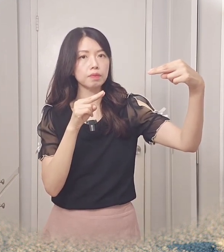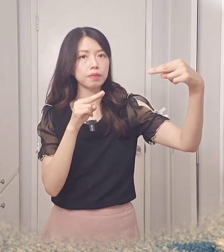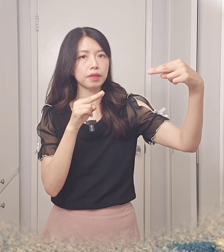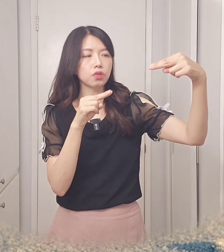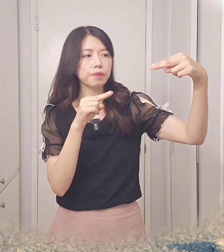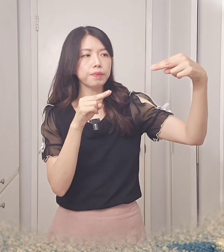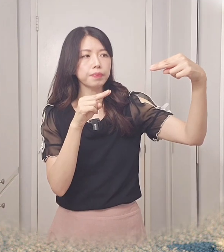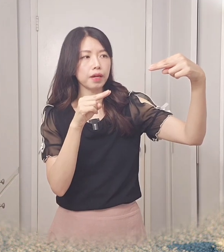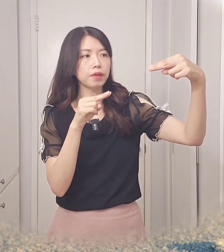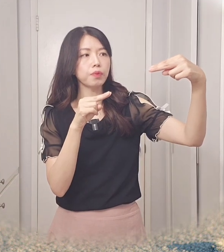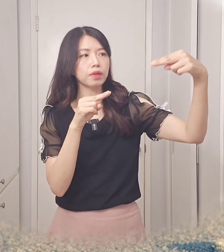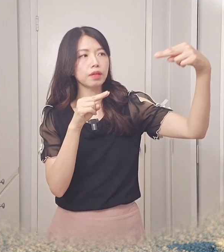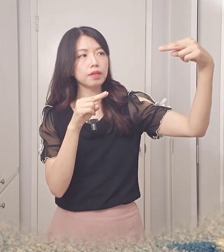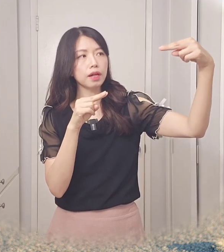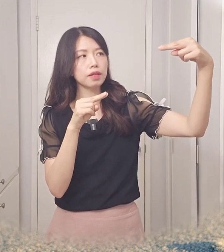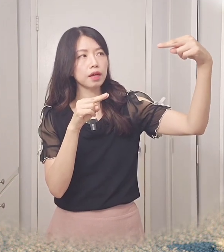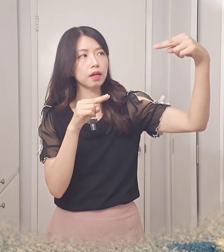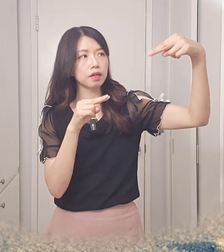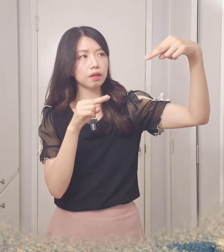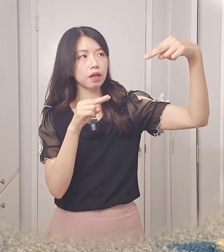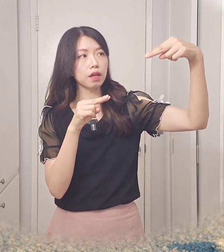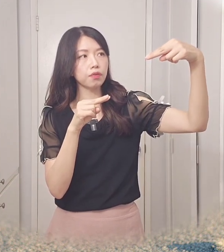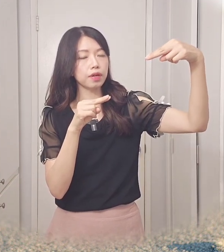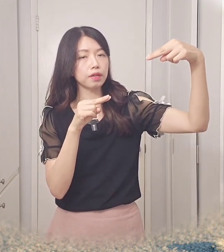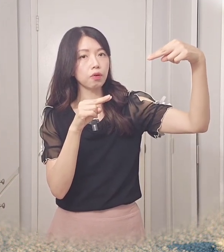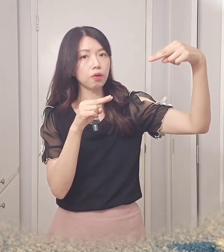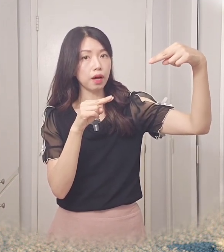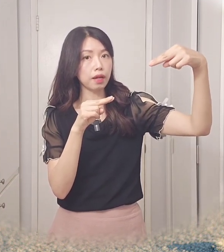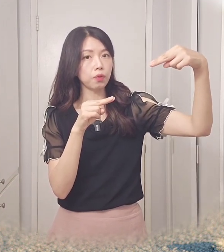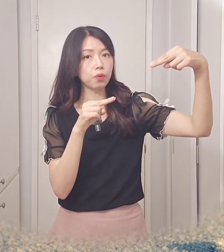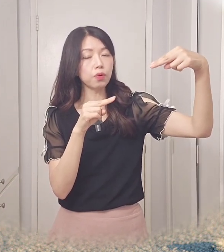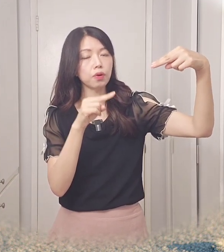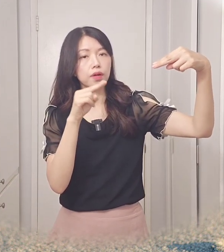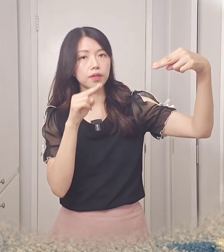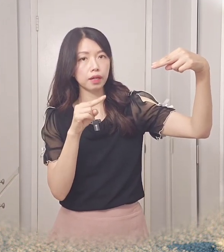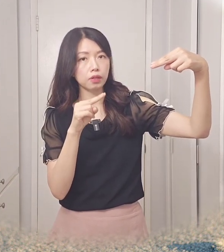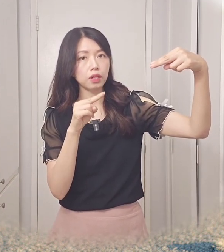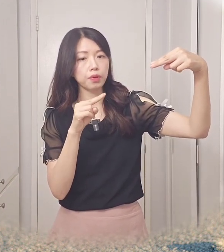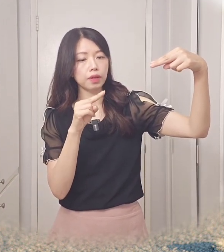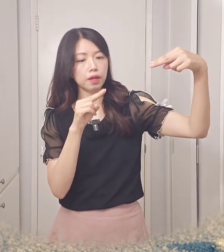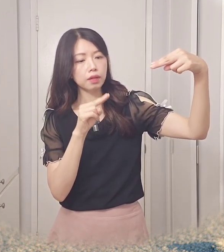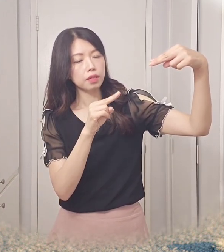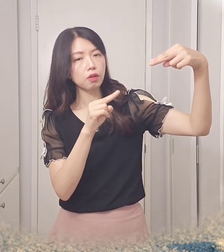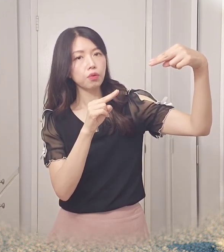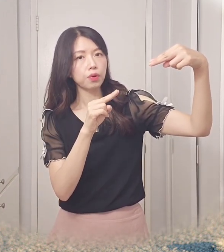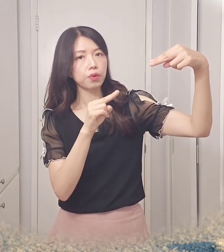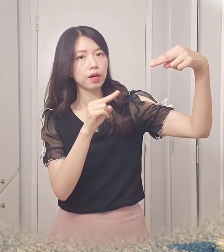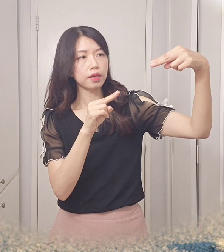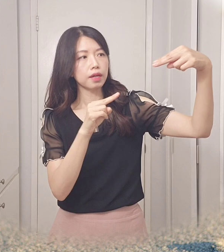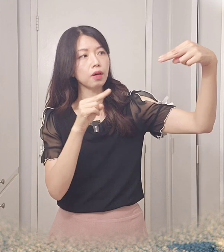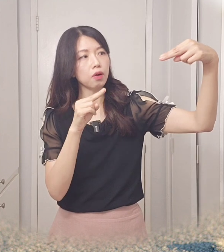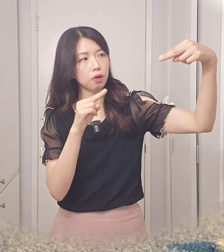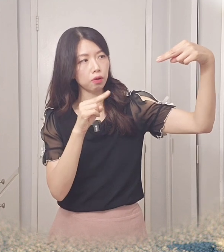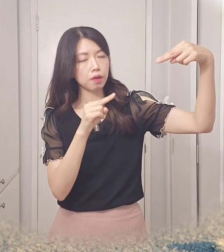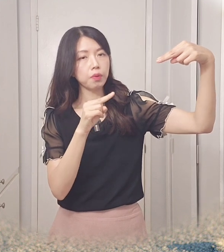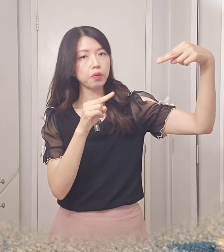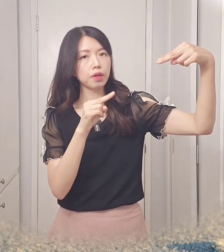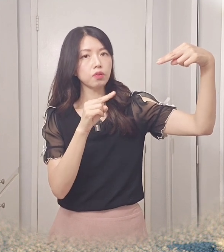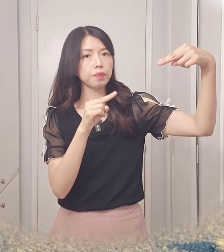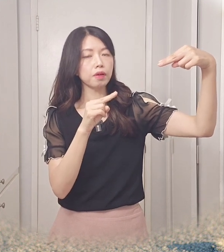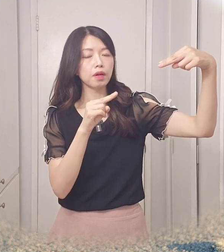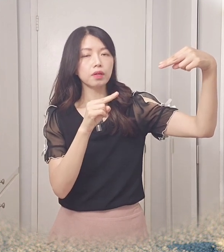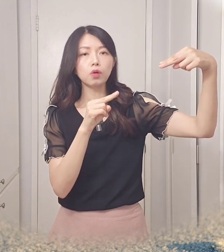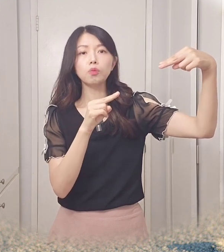표현을 했습니다. 주님이 바라볼 때는 살짝 이렇게 위에서 아래로, 제가 쳐다볼 때는 시선을 위로 향하게 해서 이렇게